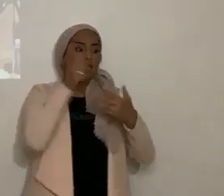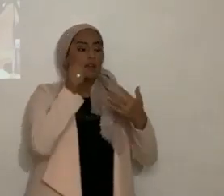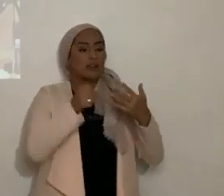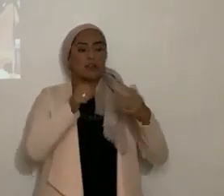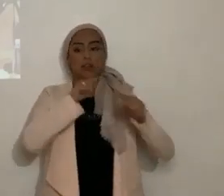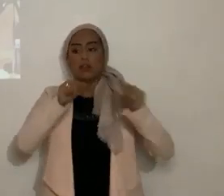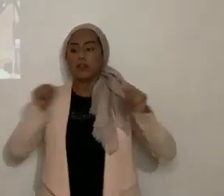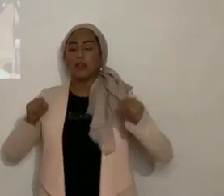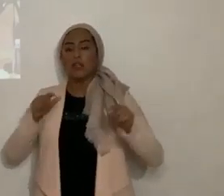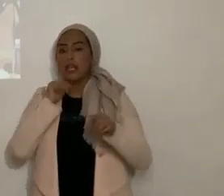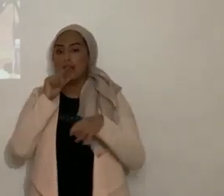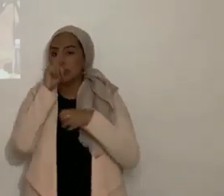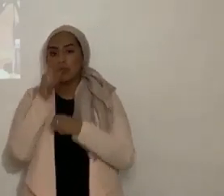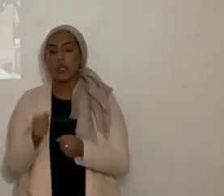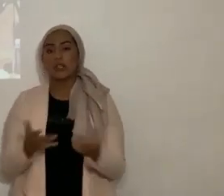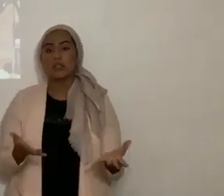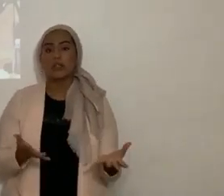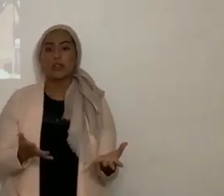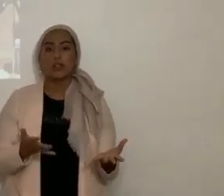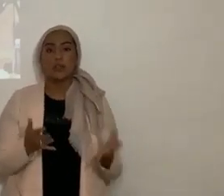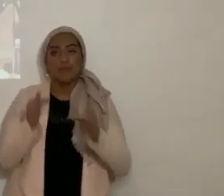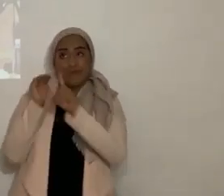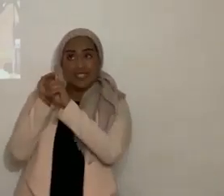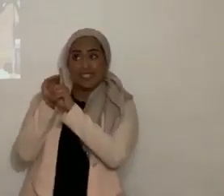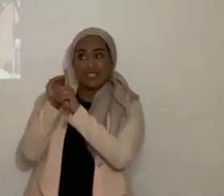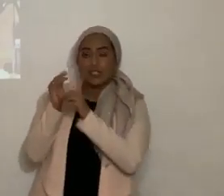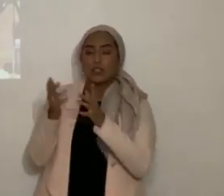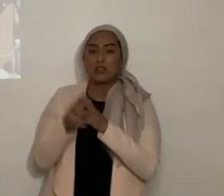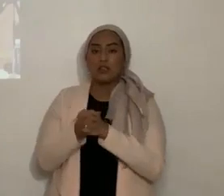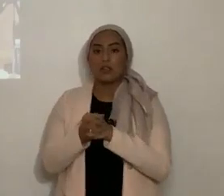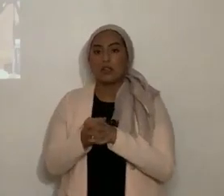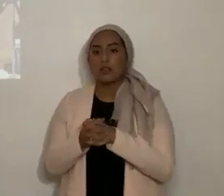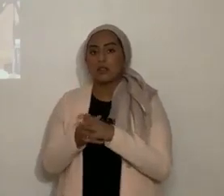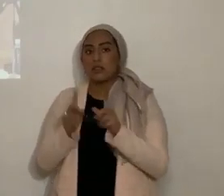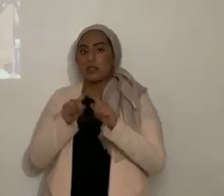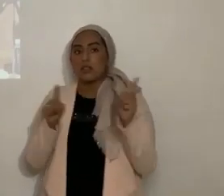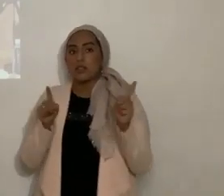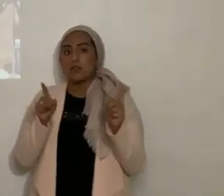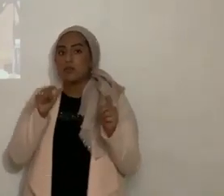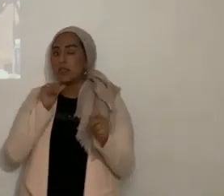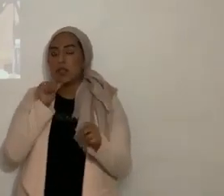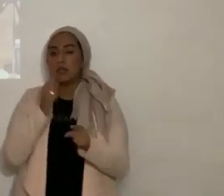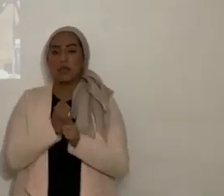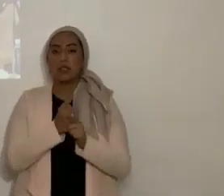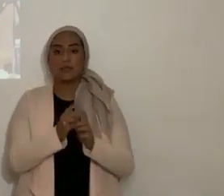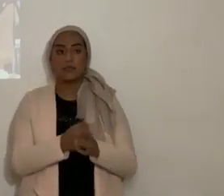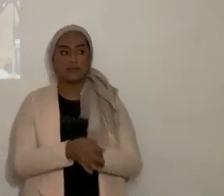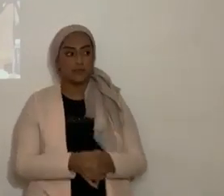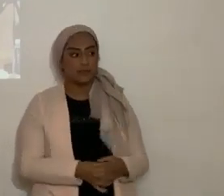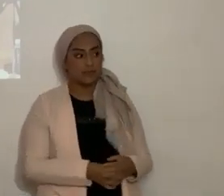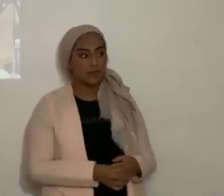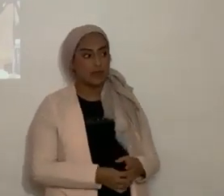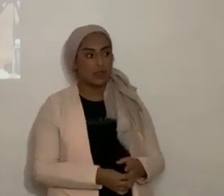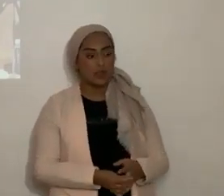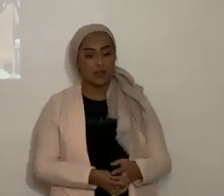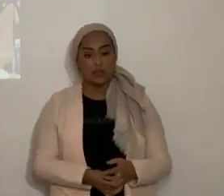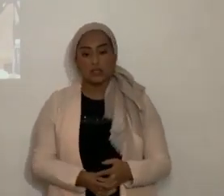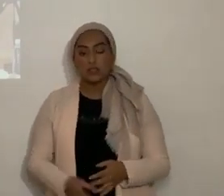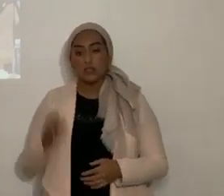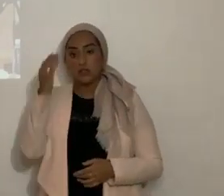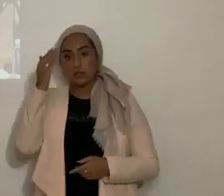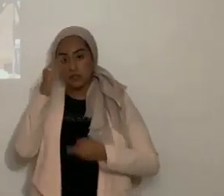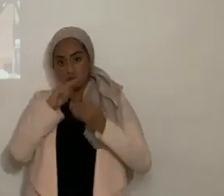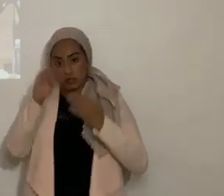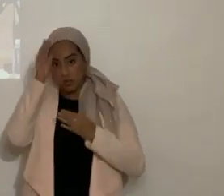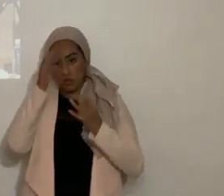esto. No confían, insisten en la oración, pero no de una manera correcta. El Eterno